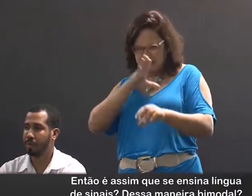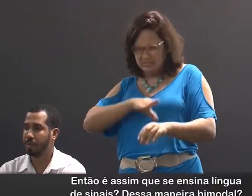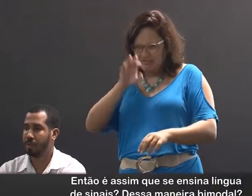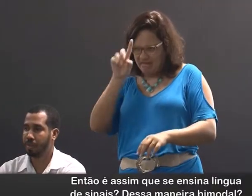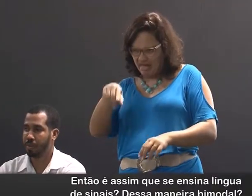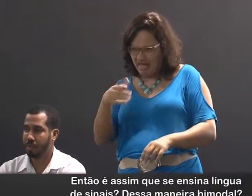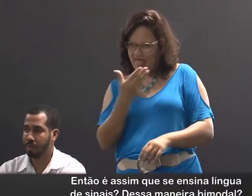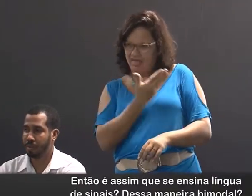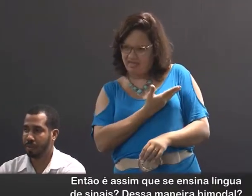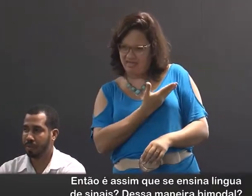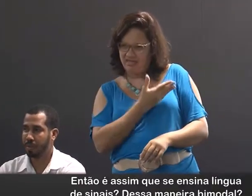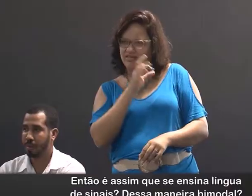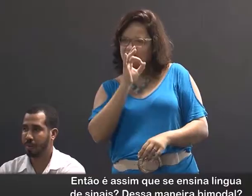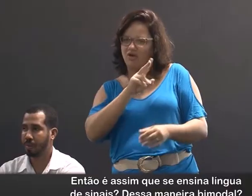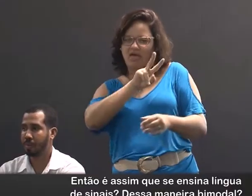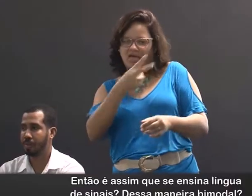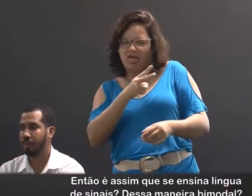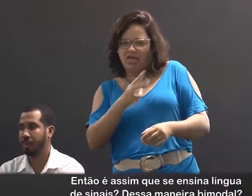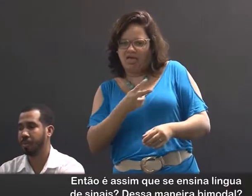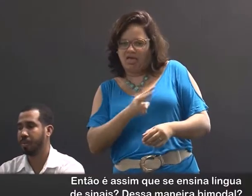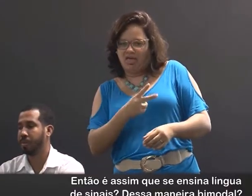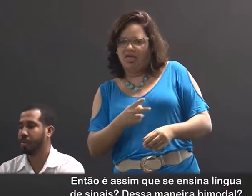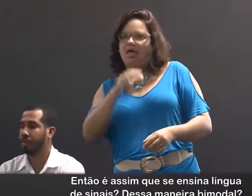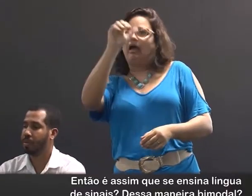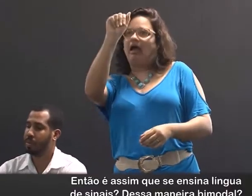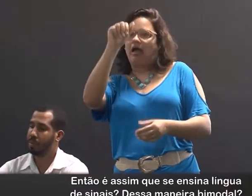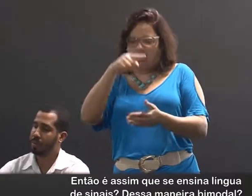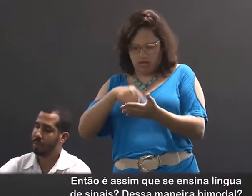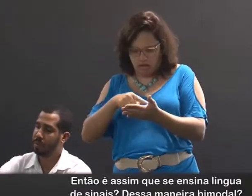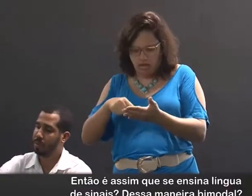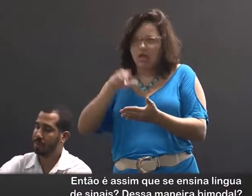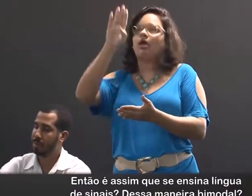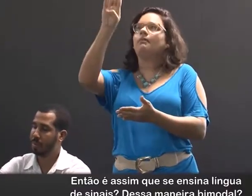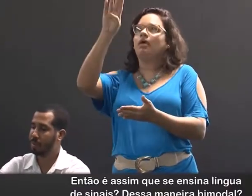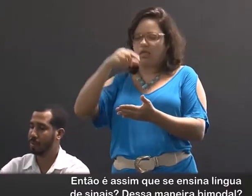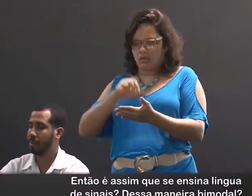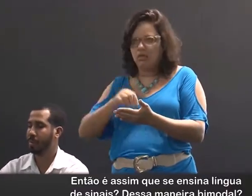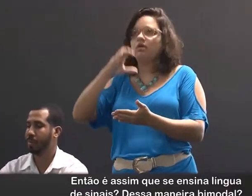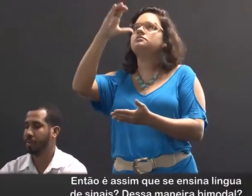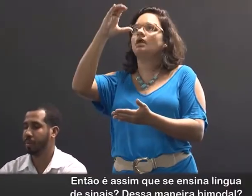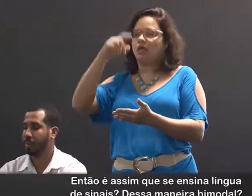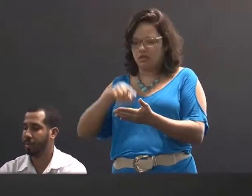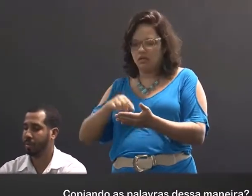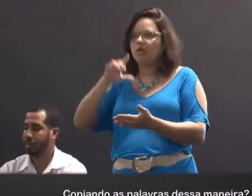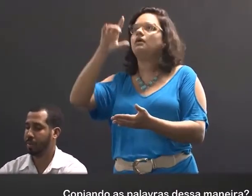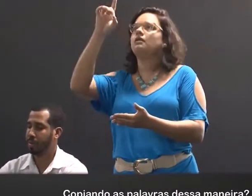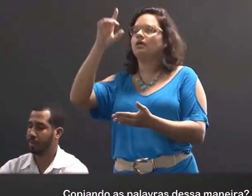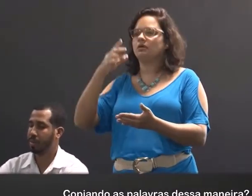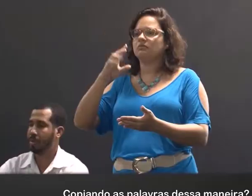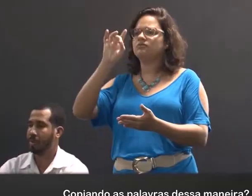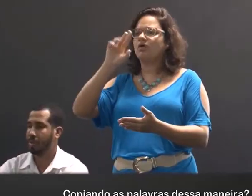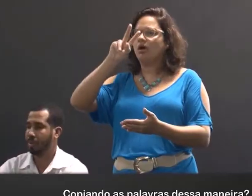Então, para ensinar português, é assim que se ensina a língua de sinais, dessa maneira bimodal, copiando